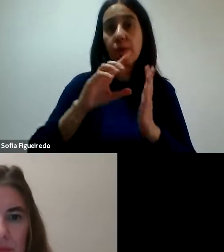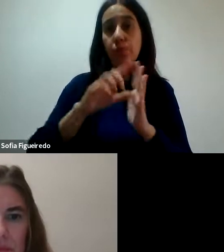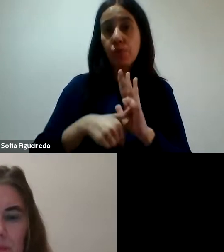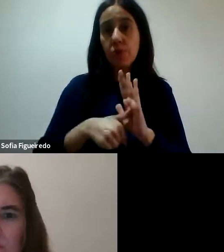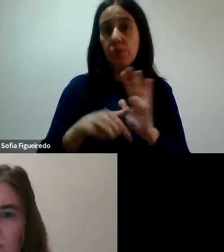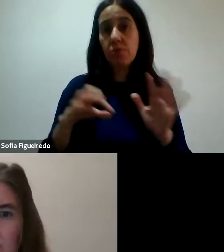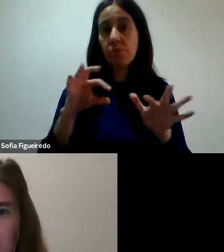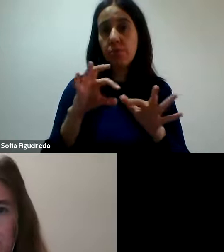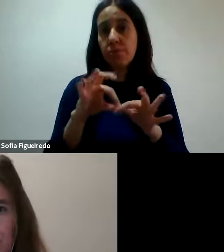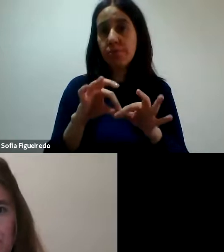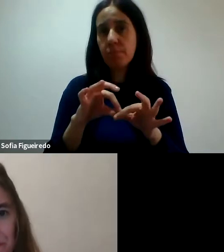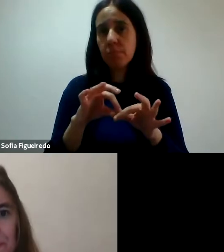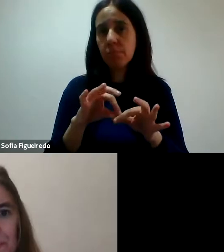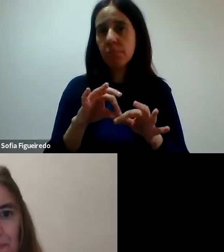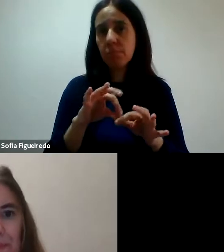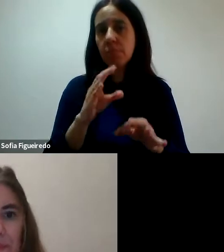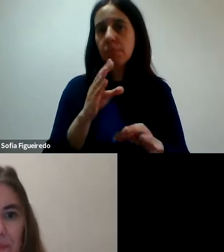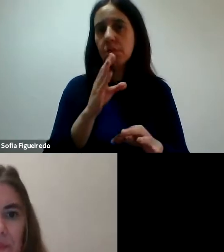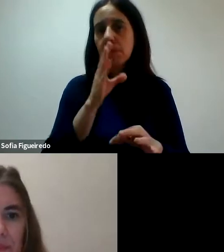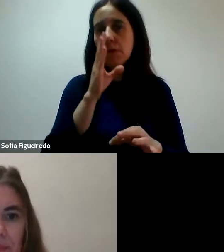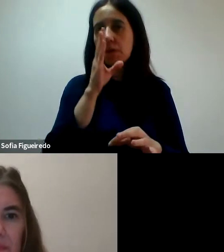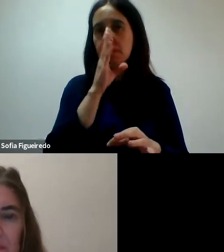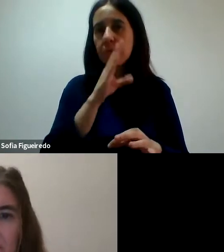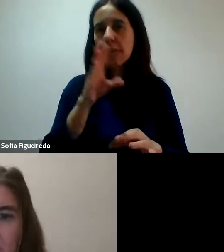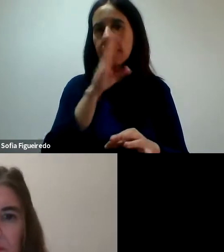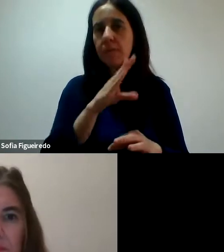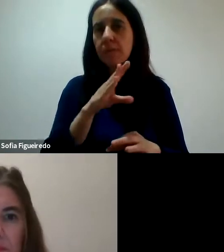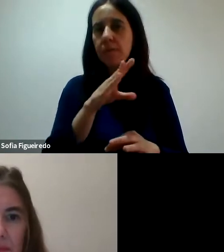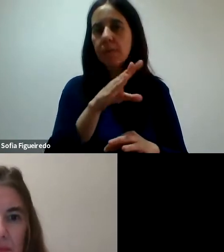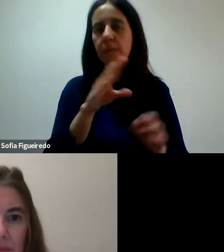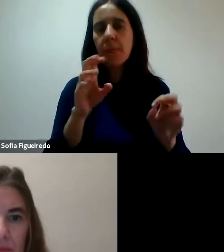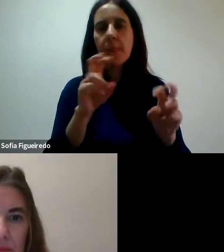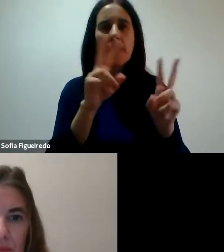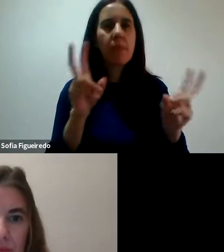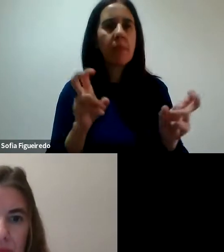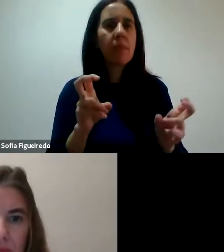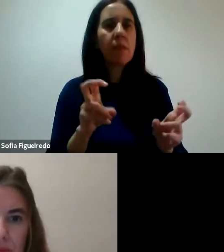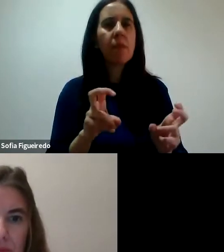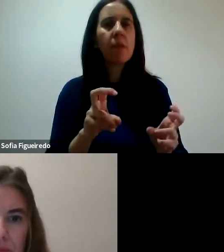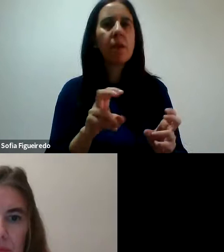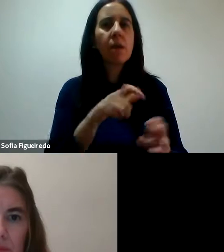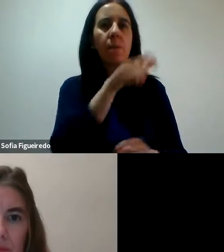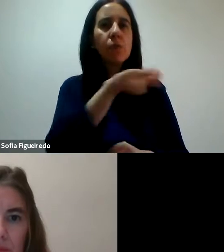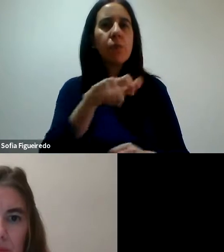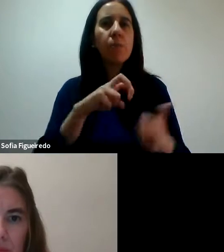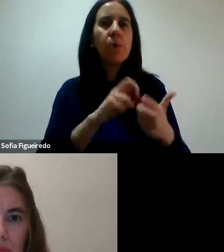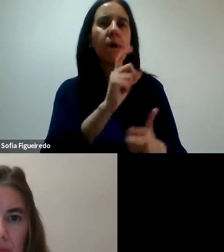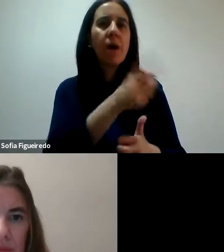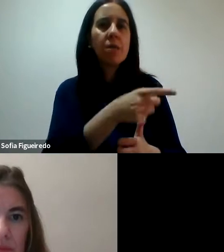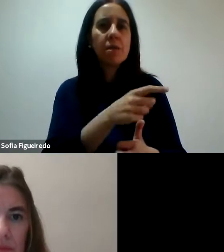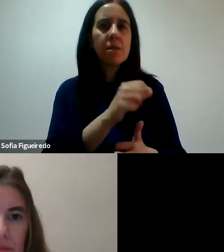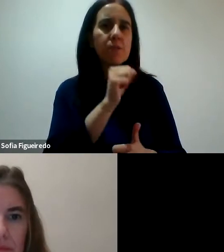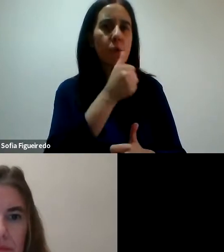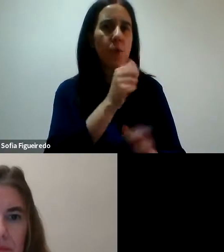ao óbito, quais eram os problemas que aquelas pessoas tinham, foi perceber na utilização, por exemplo, no registro criminal, quais eram os